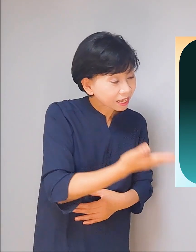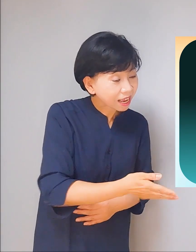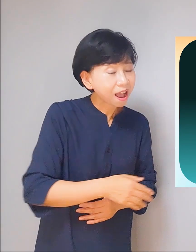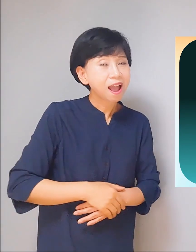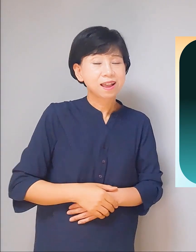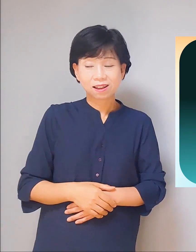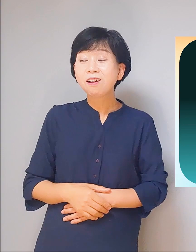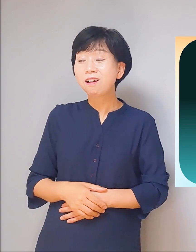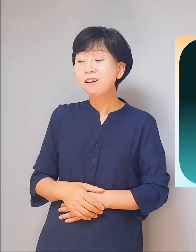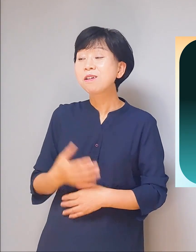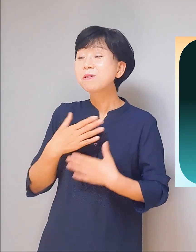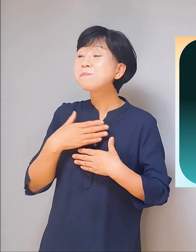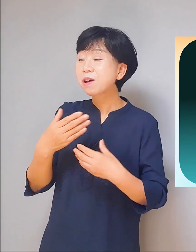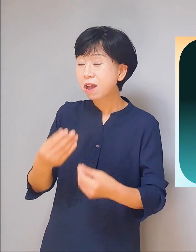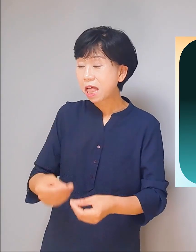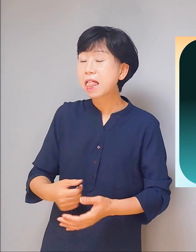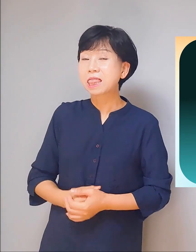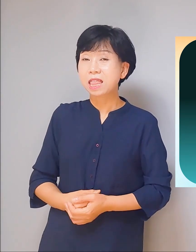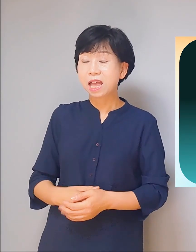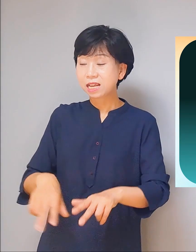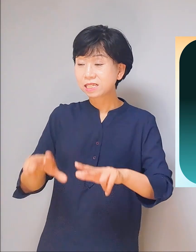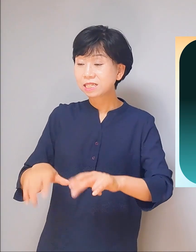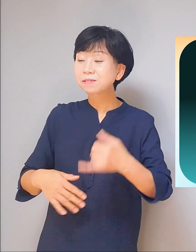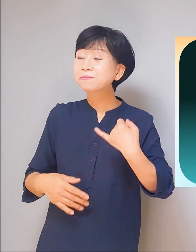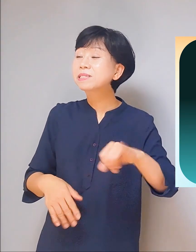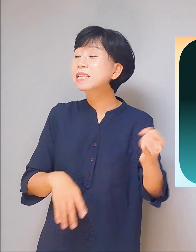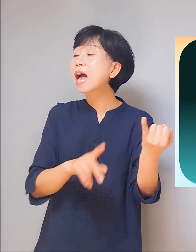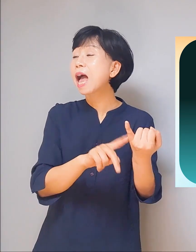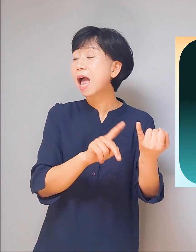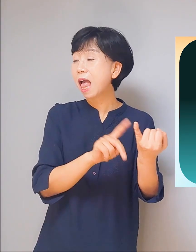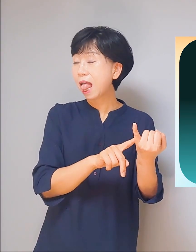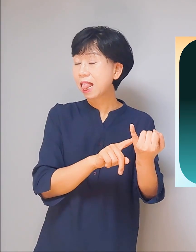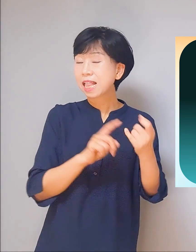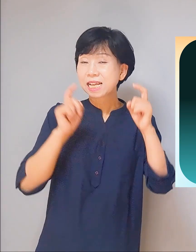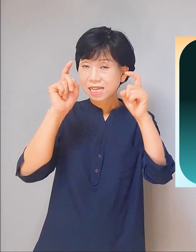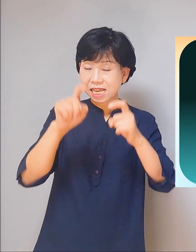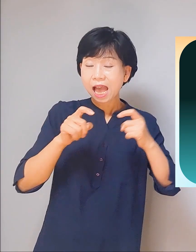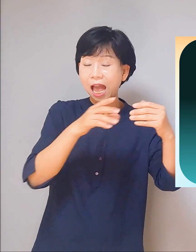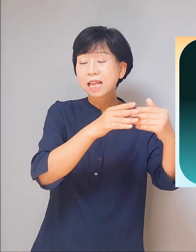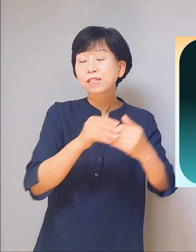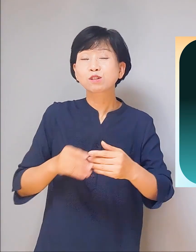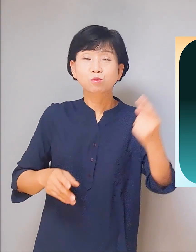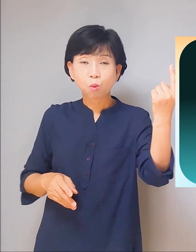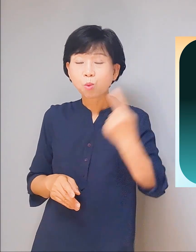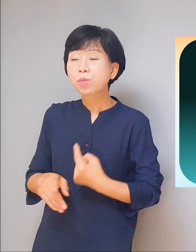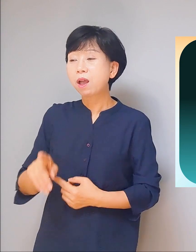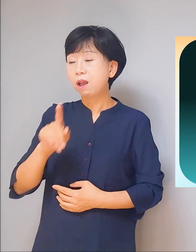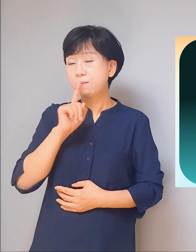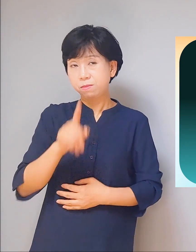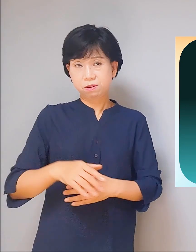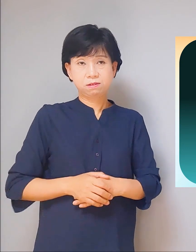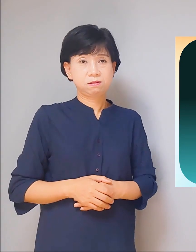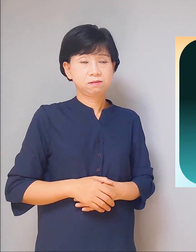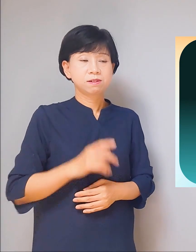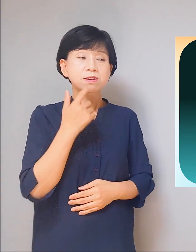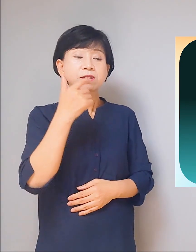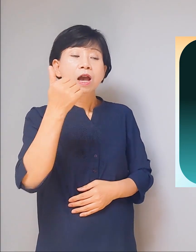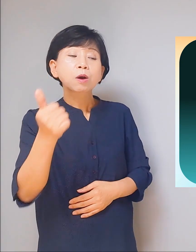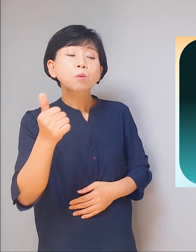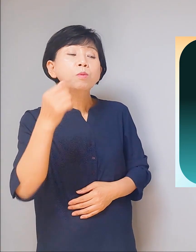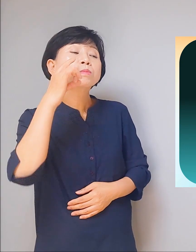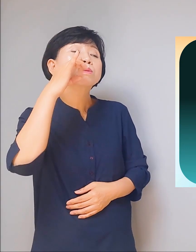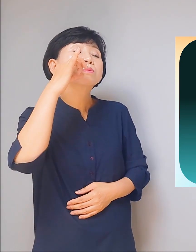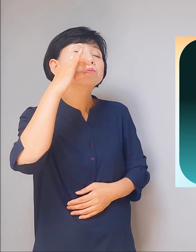딸 라헬이 지금 양을 몰고 오느니라. 아멘. 여러분, 여기서 야곱이 삼촌에 대해 궁금한 게